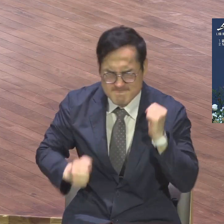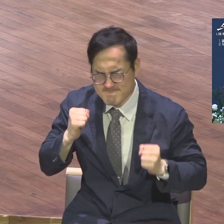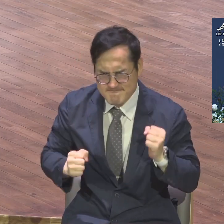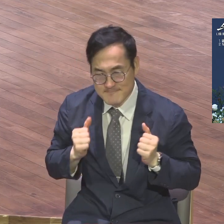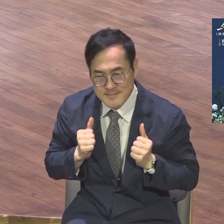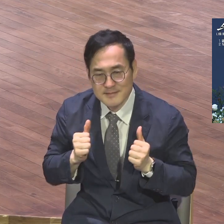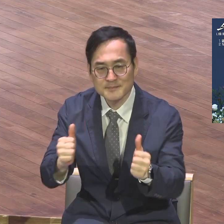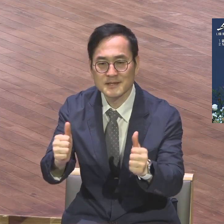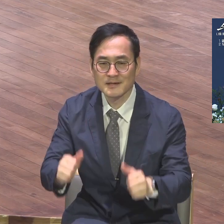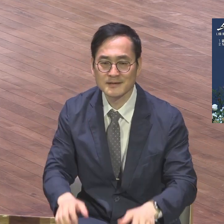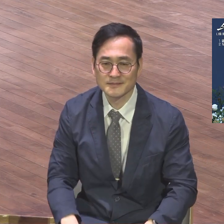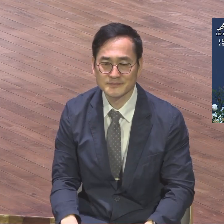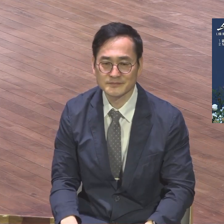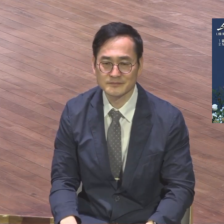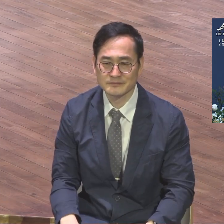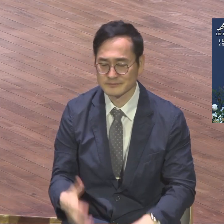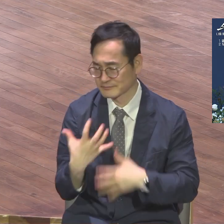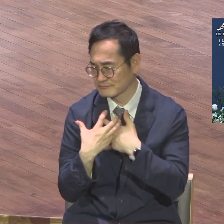달려가노라 하는 자세로.